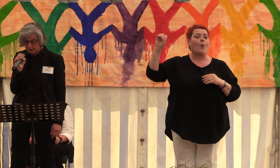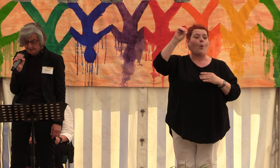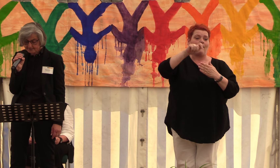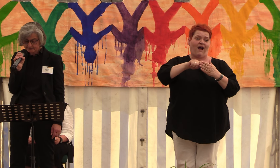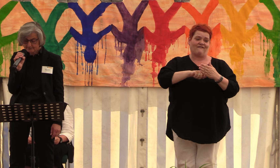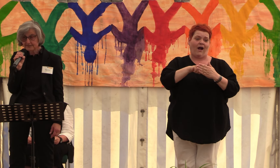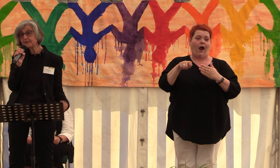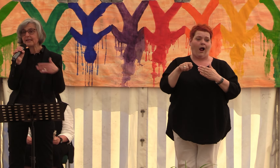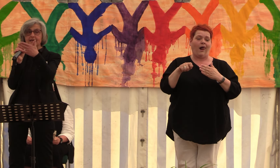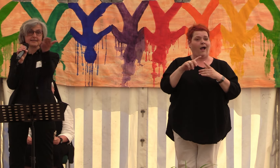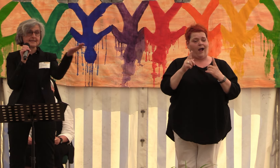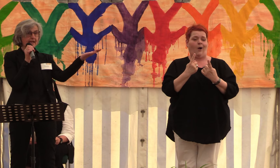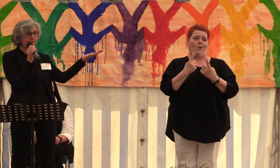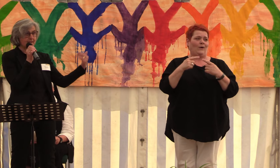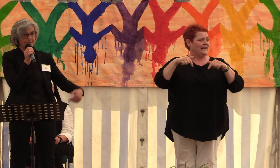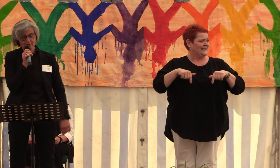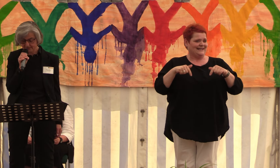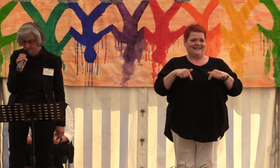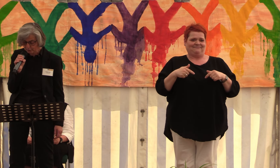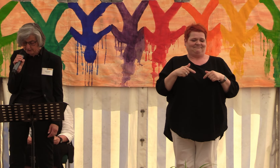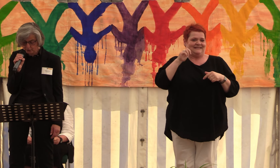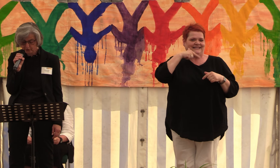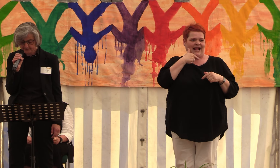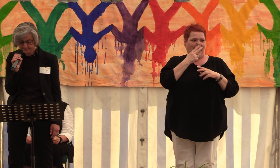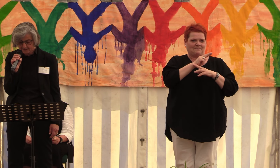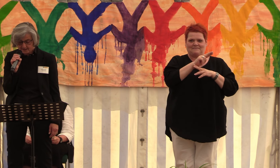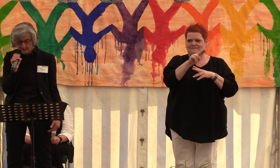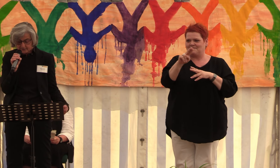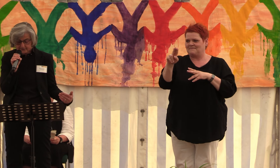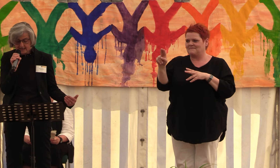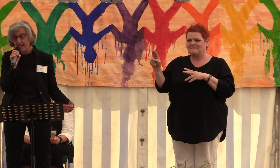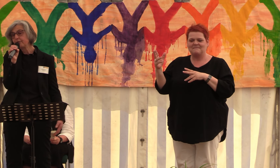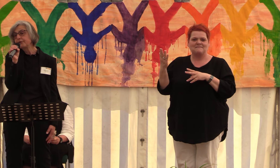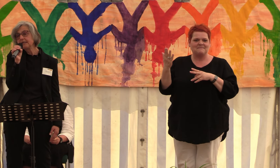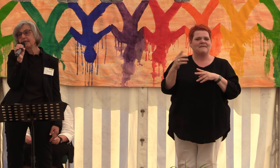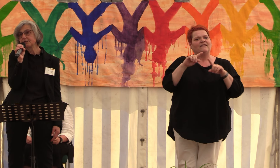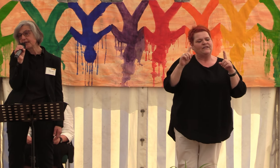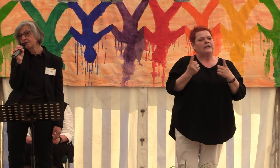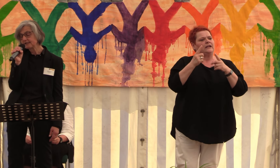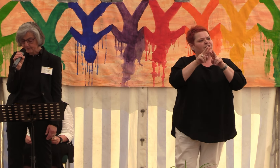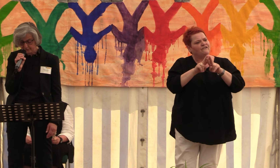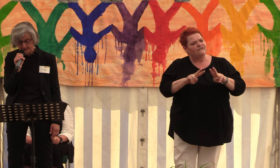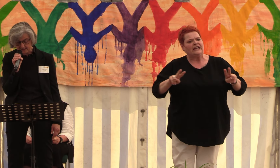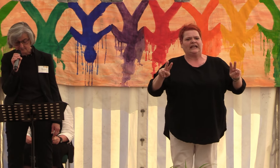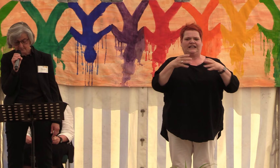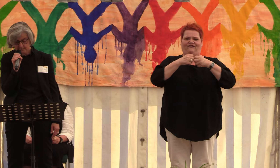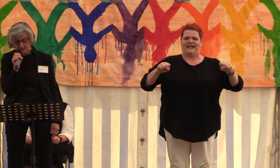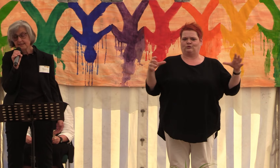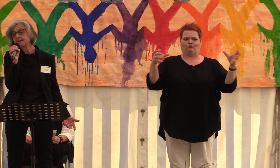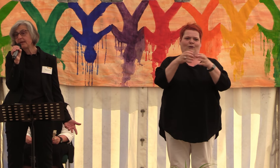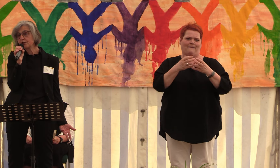mich besonders, dass wir hier in Zell, wenn ich so in die Runde gucke, wieder ein friedliches Fest zusammen